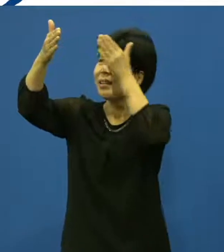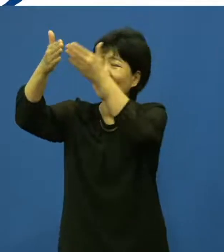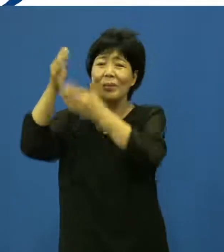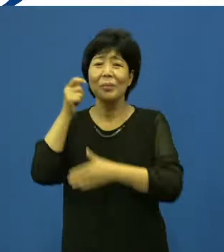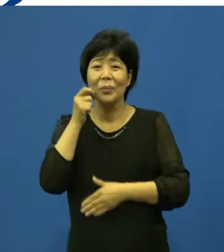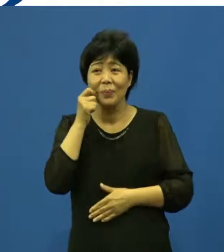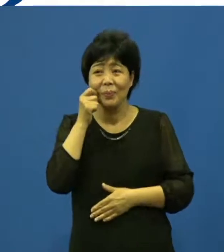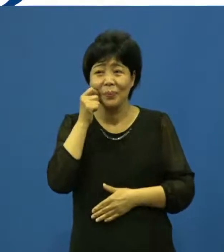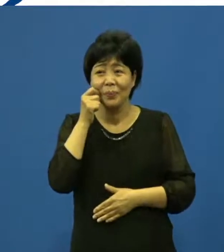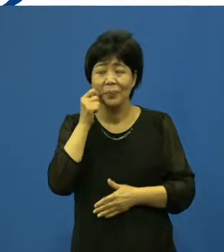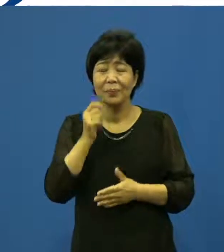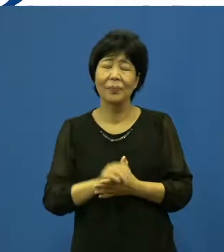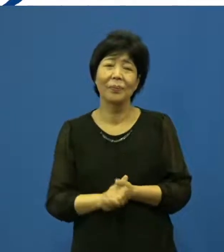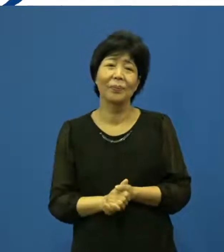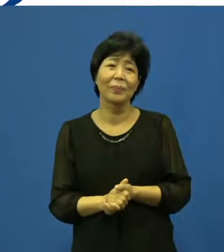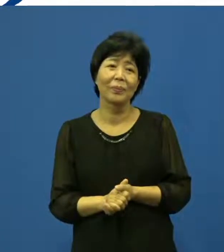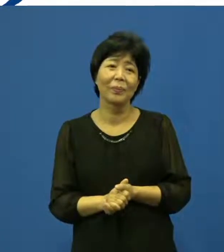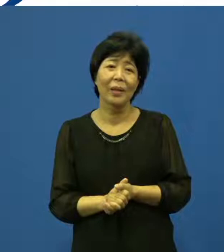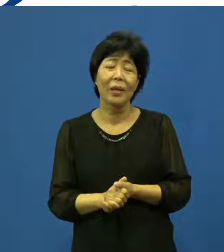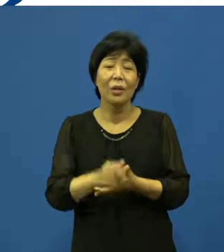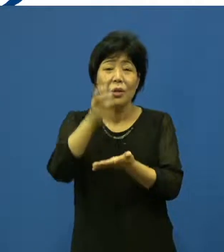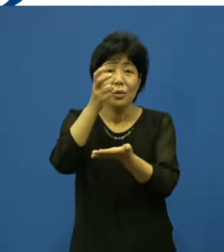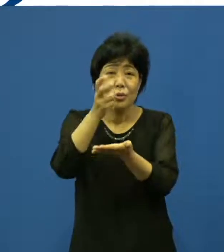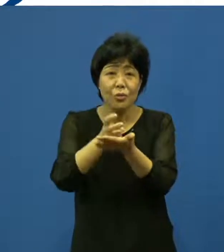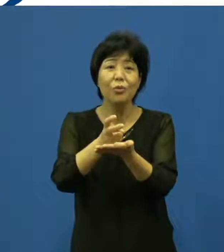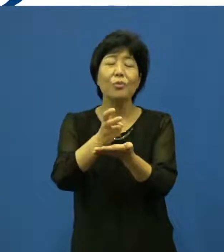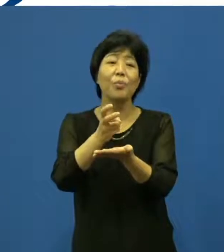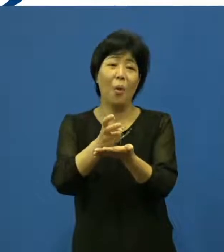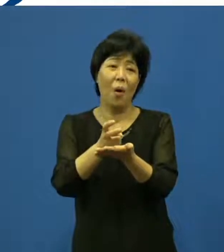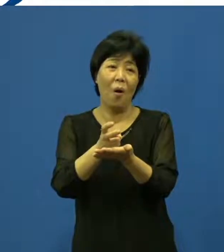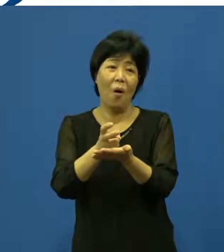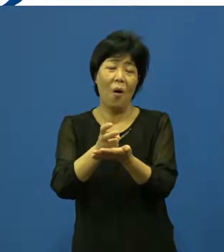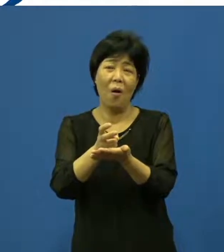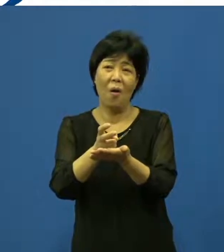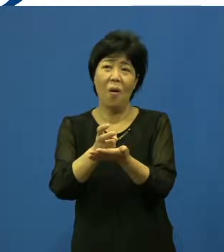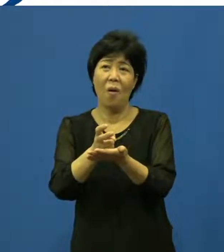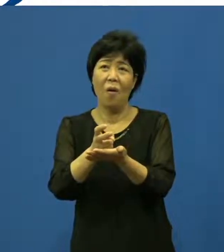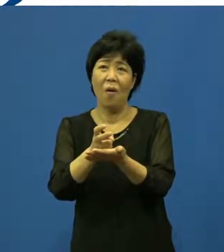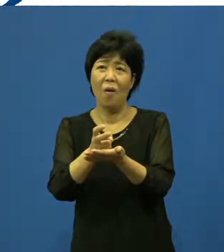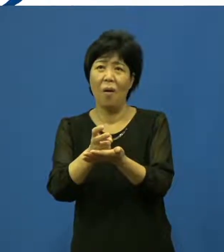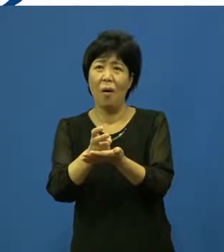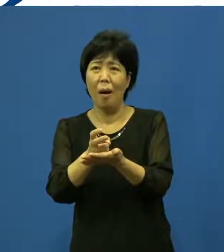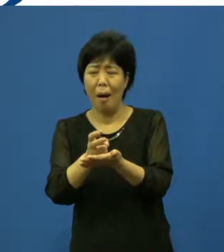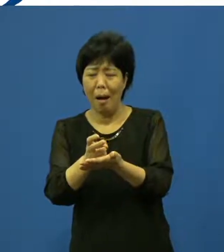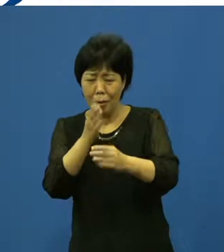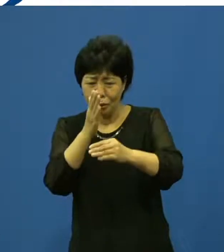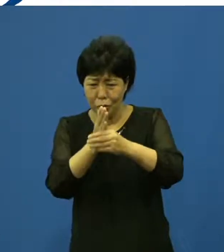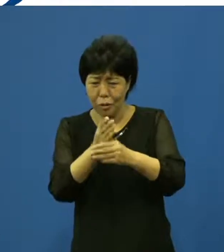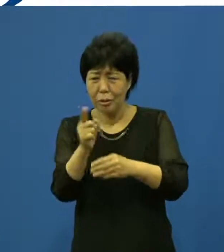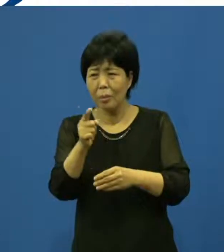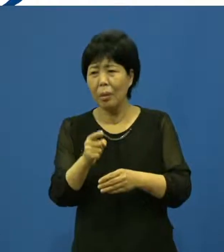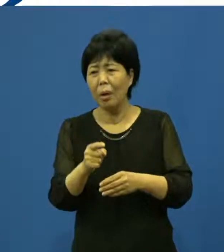거예요. 그래서 율법을 추구하면 할수록 절망을 맛보게 됩니다.